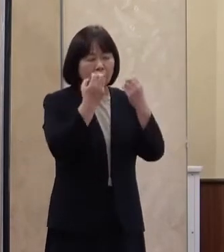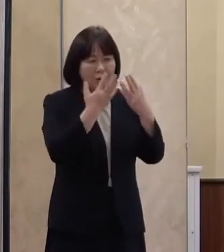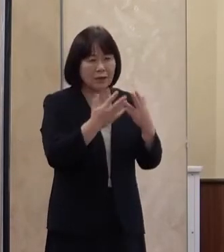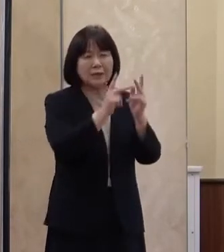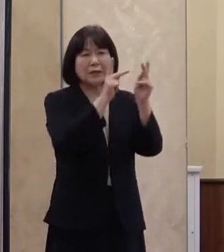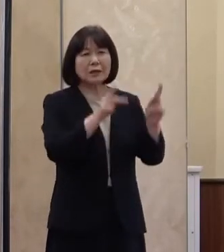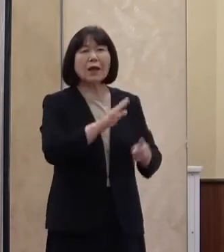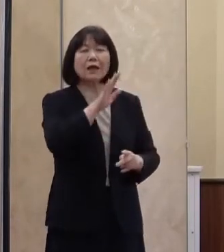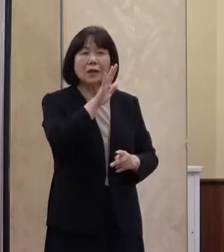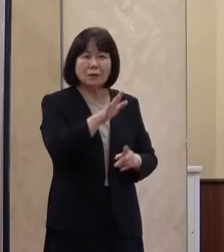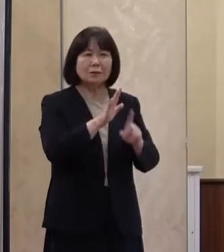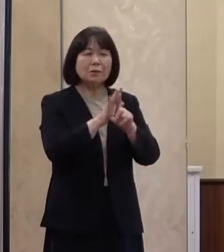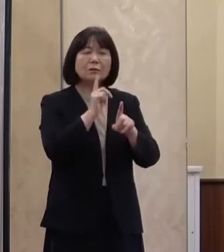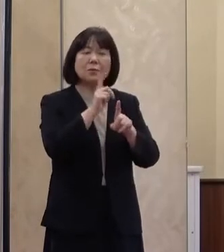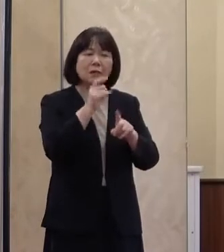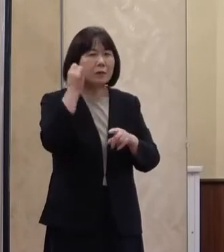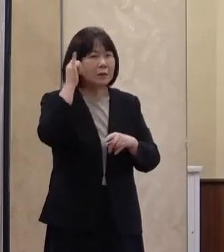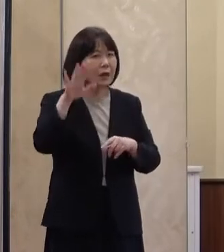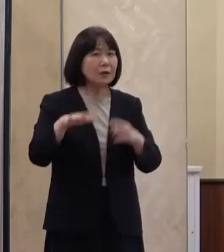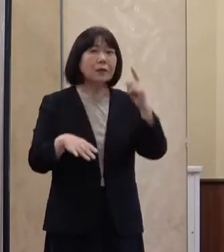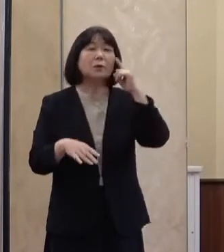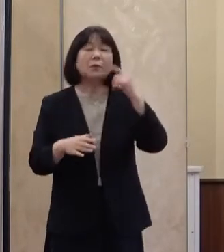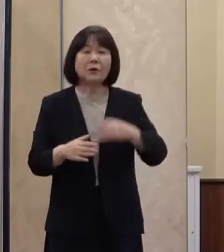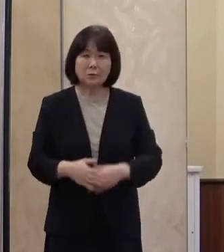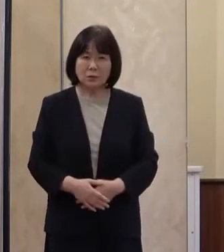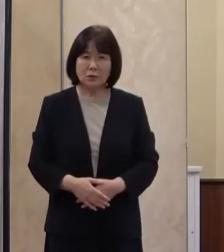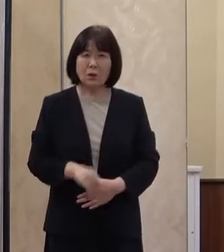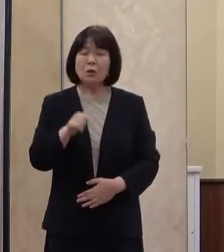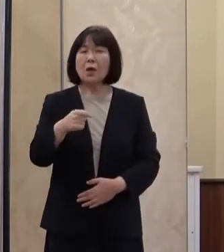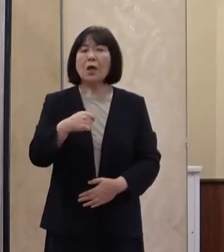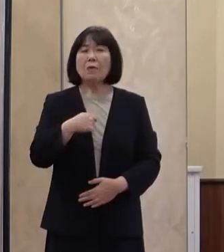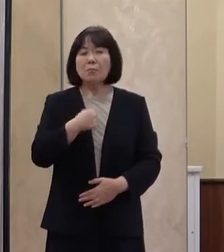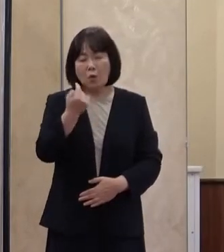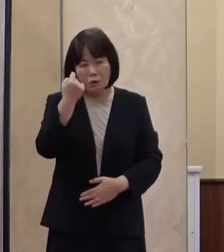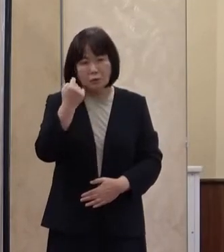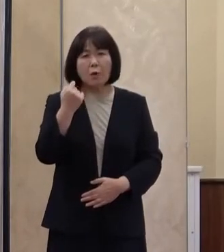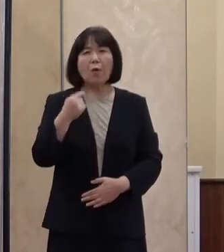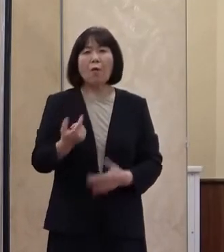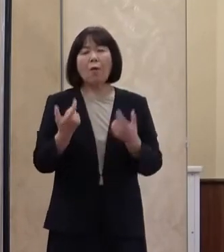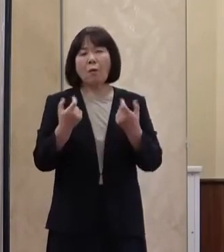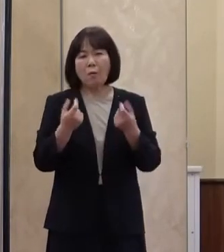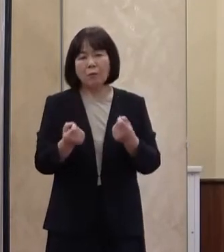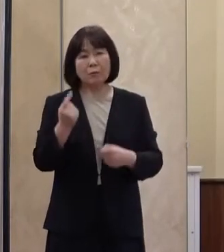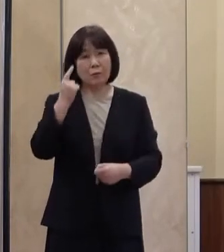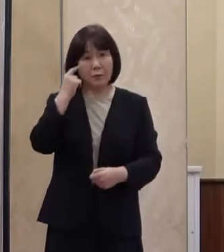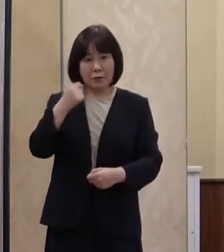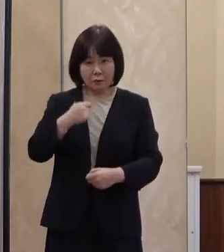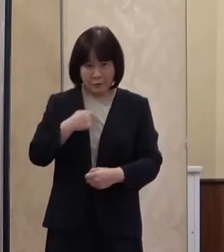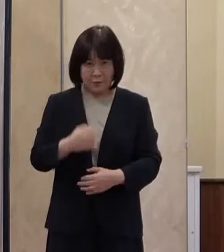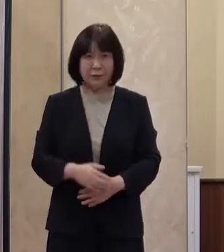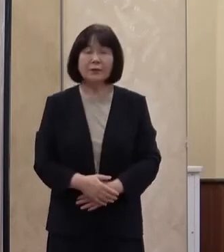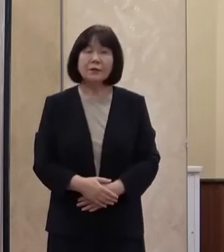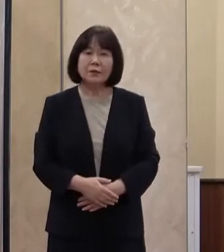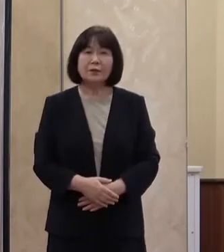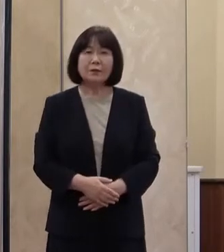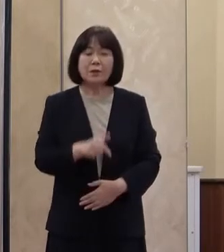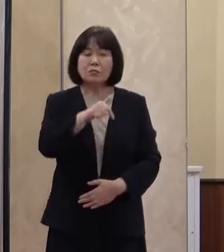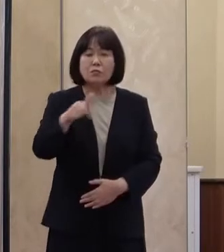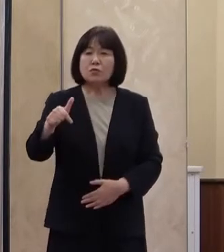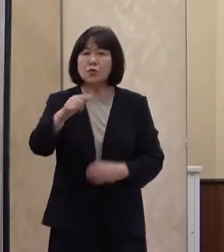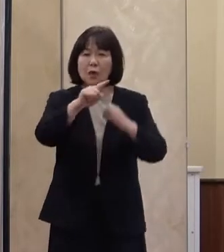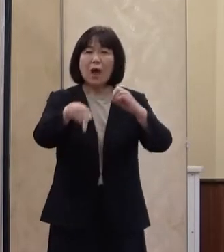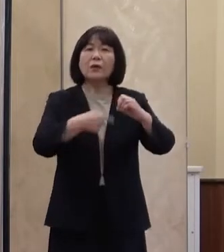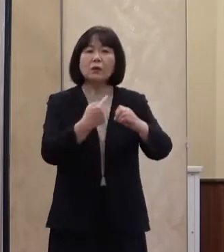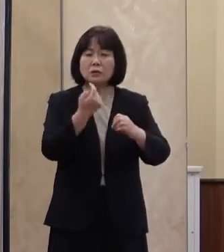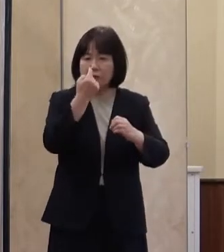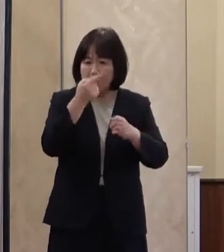というのが砂がオブザーバーの意見だったと思います。で、そこは僕も非常に共感をしてまして、この間部局にも